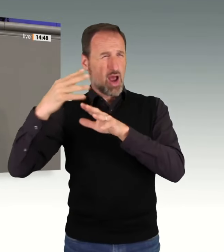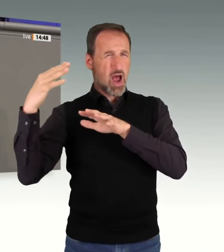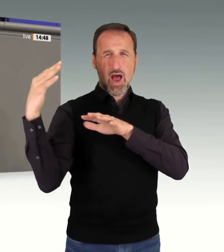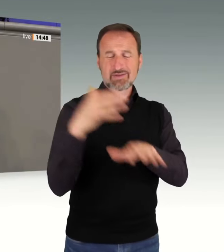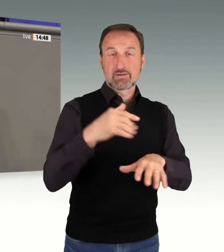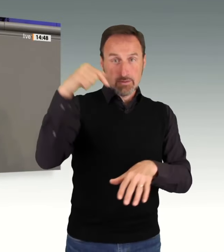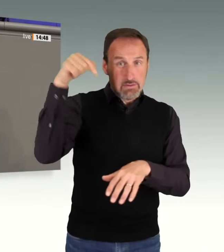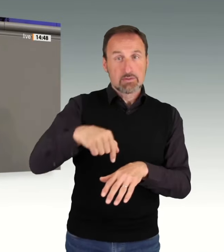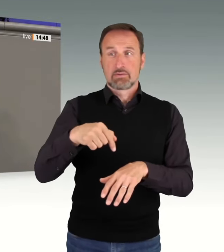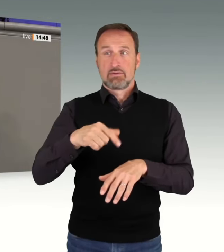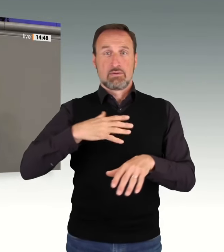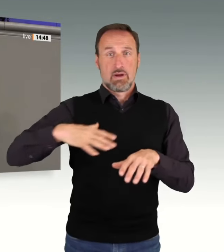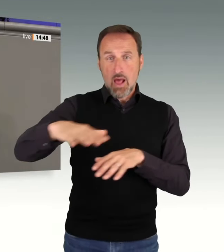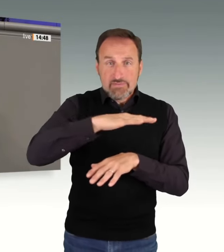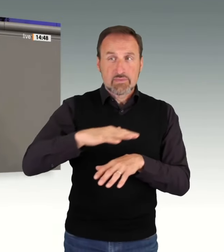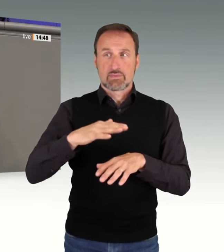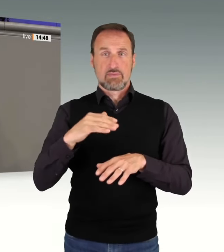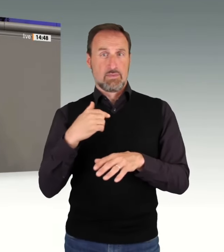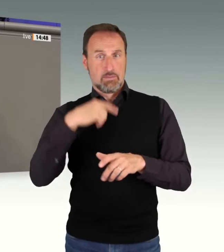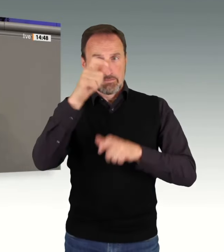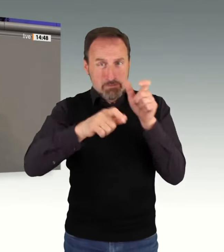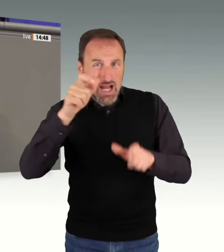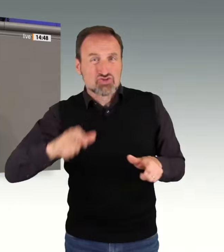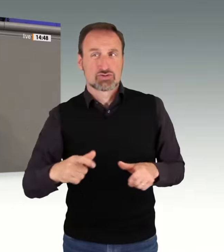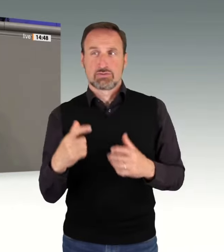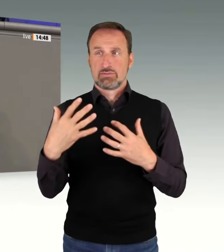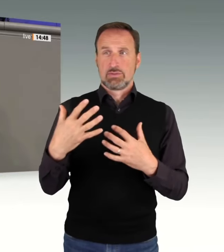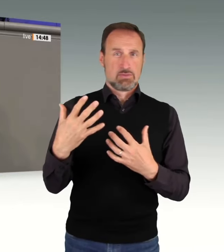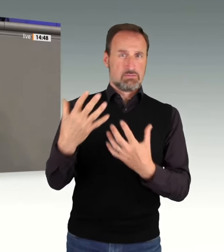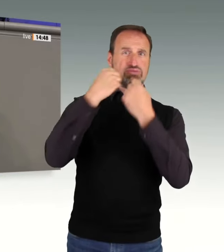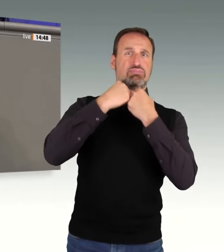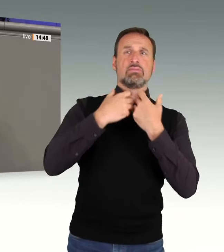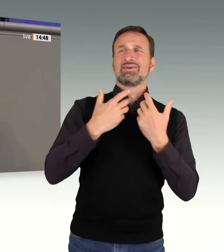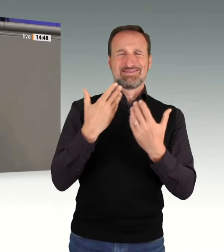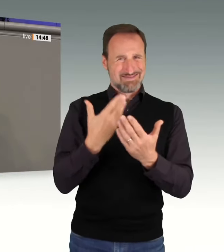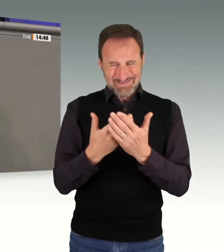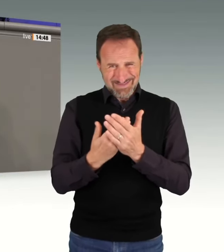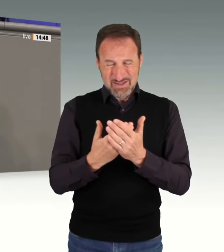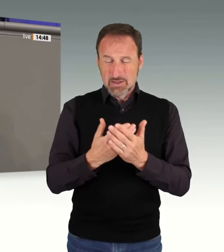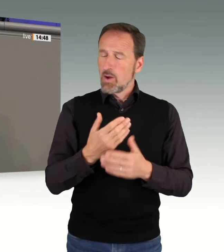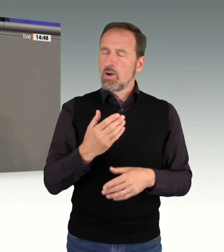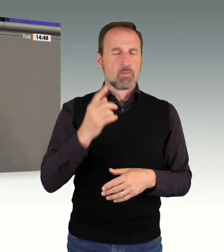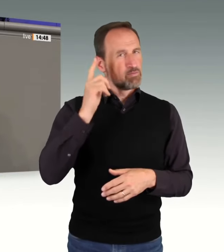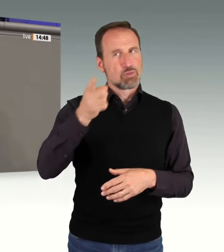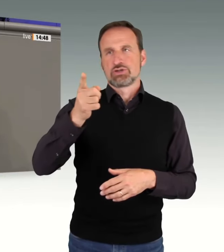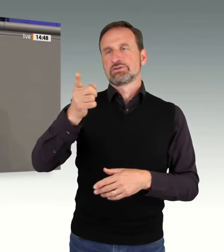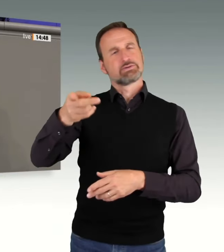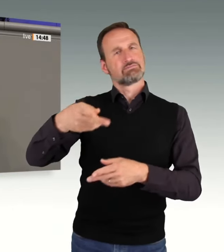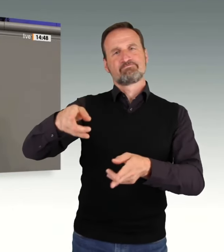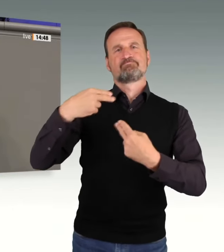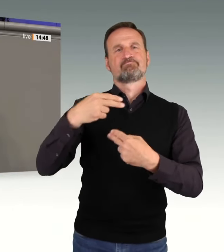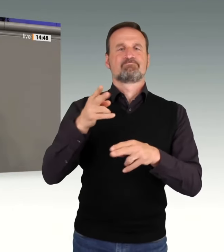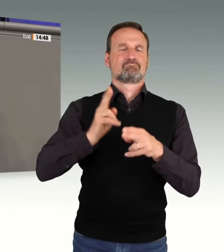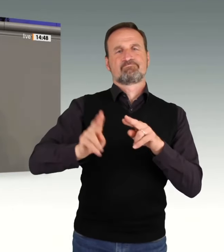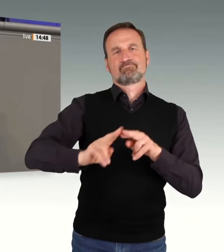wurde. Und wenn irgendwo Ruinen bleiben, das heißt, dorthin kommt irgendwann zurück